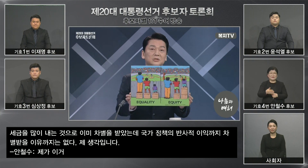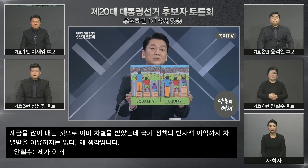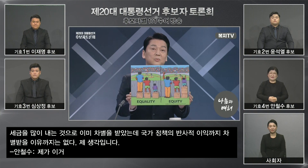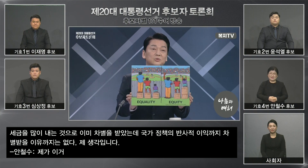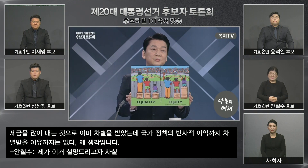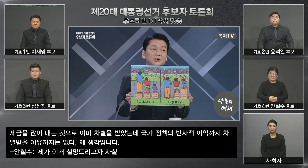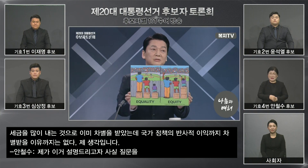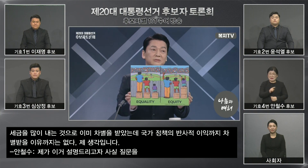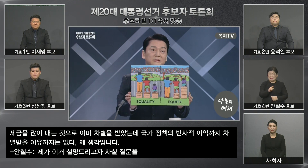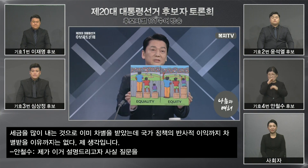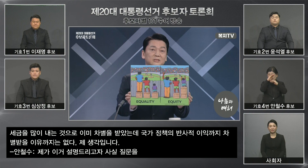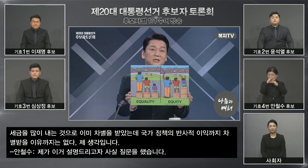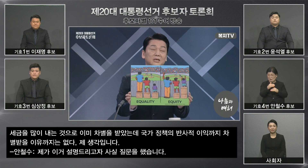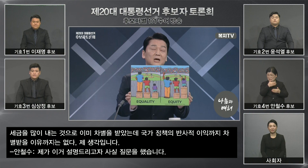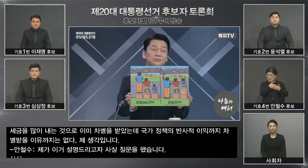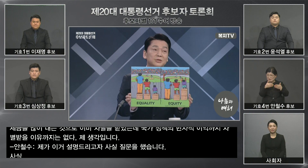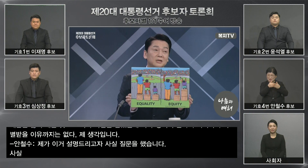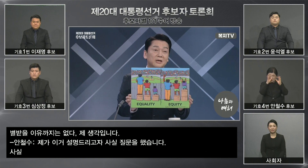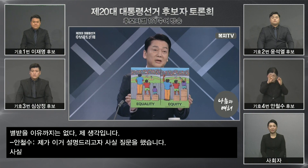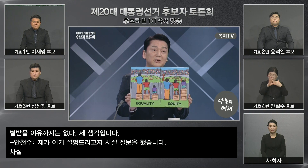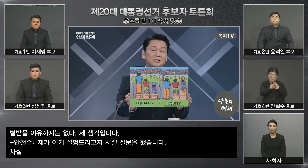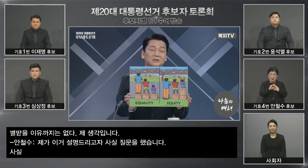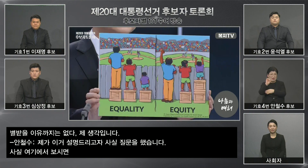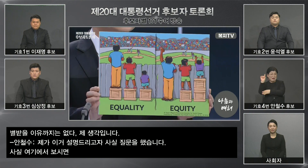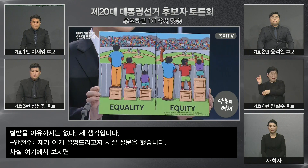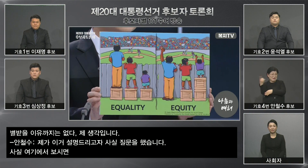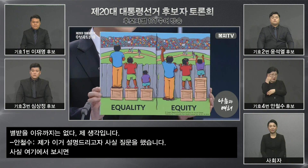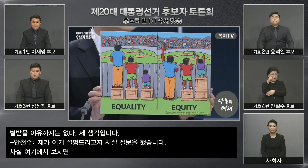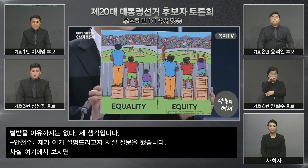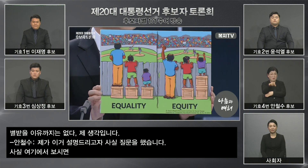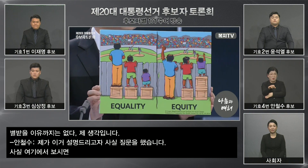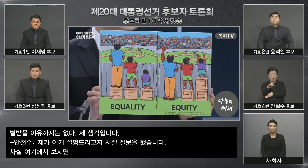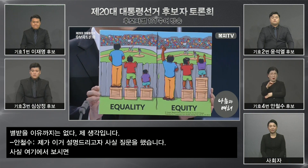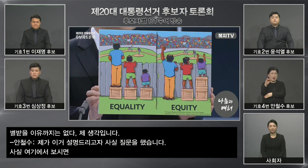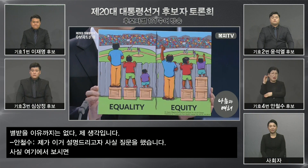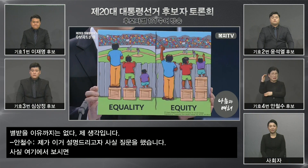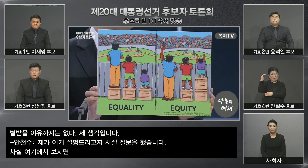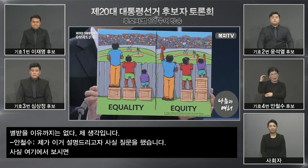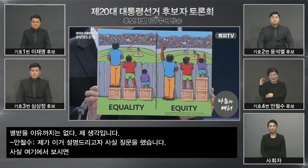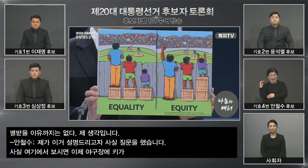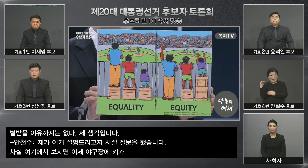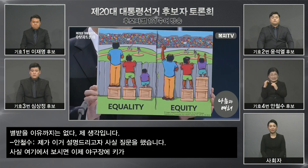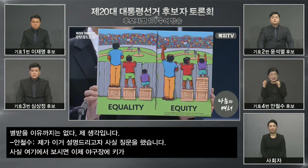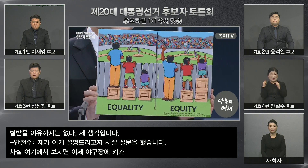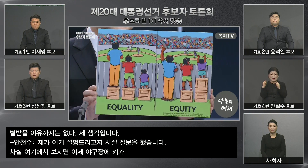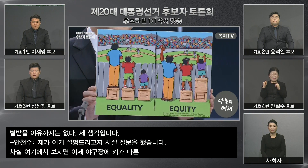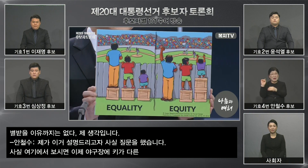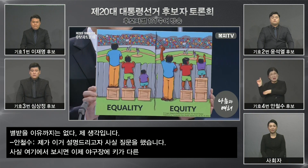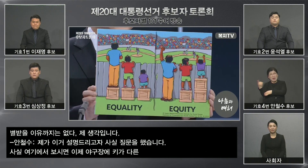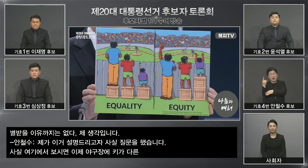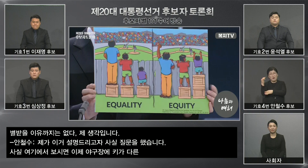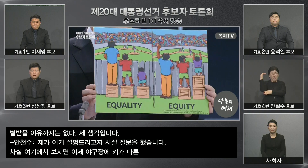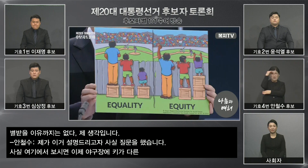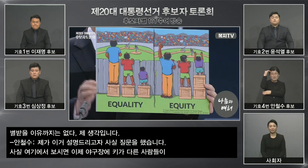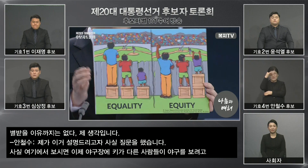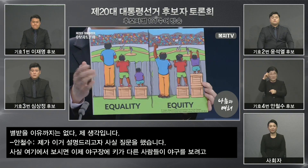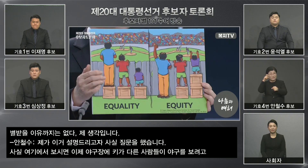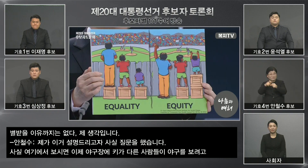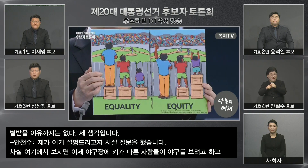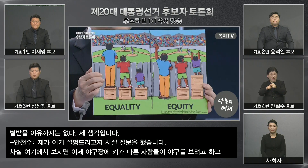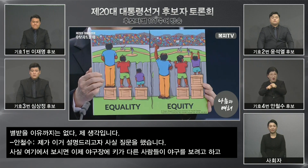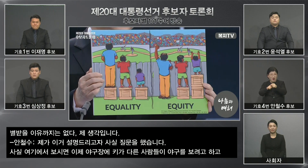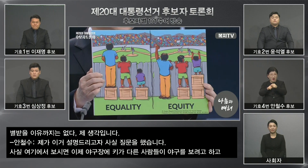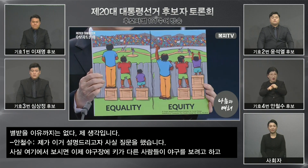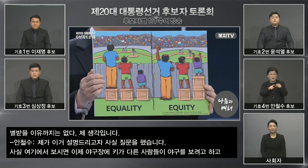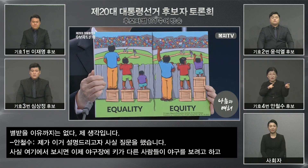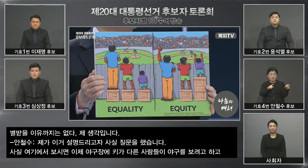사실 여기서 보시면 이제 야구장에 키가 다른 사람들이 야구를 보려고 하고 있습니다. 근데